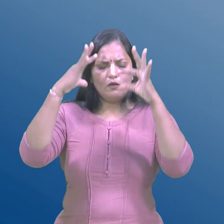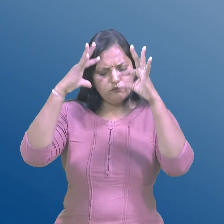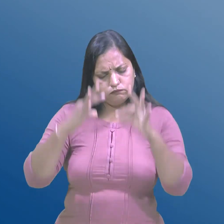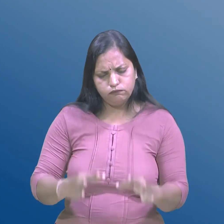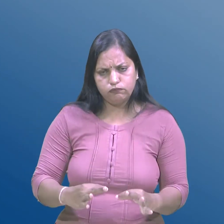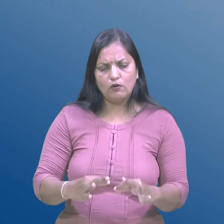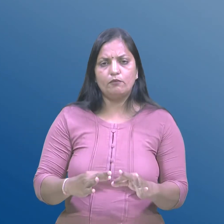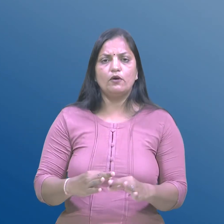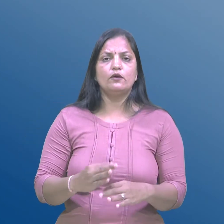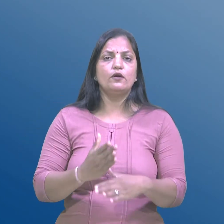સુરક્ષા માટેના આદેશો કરશે,